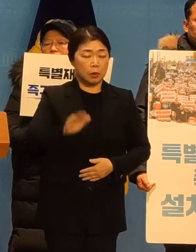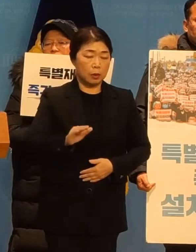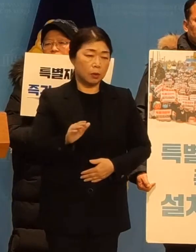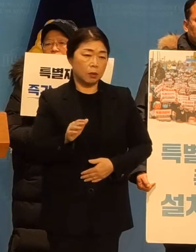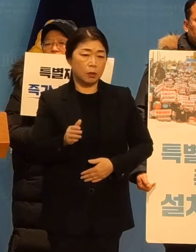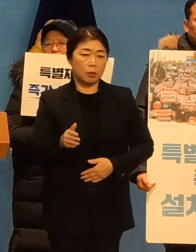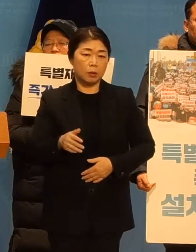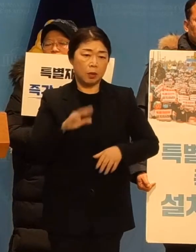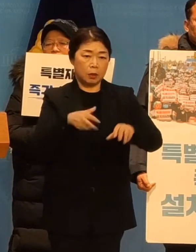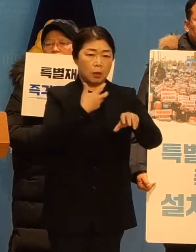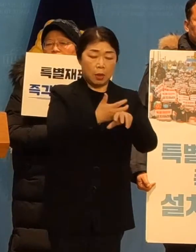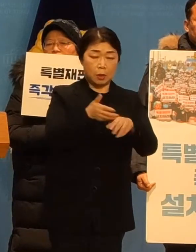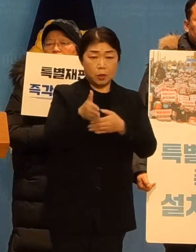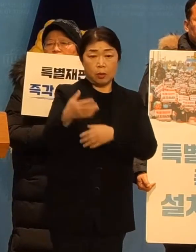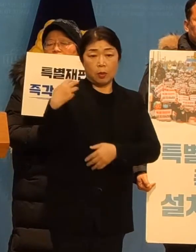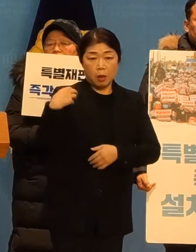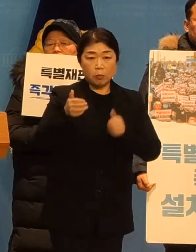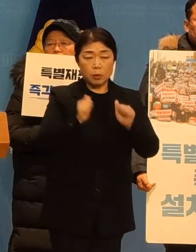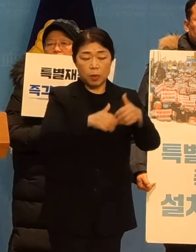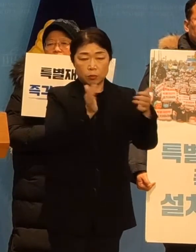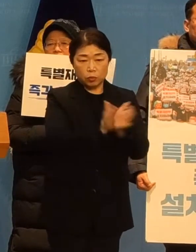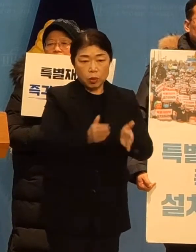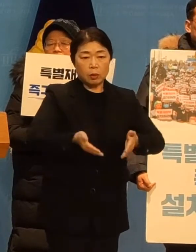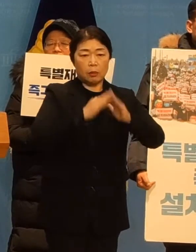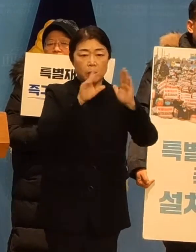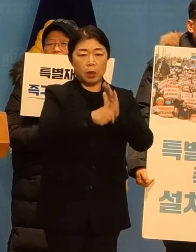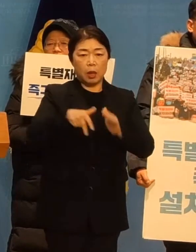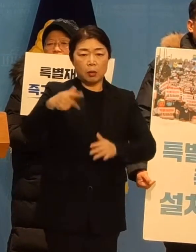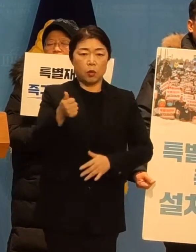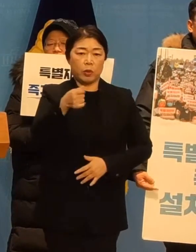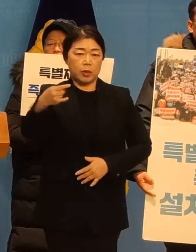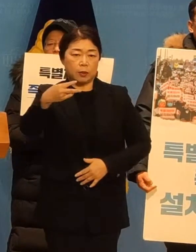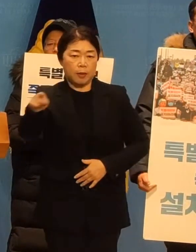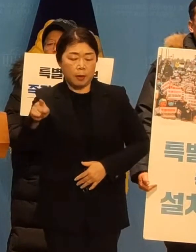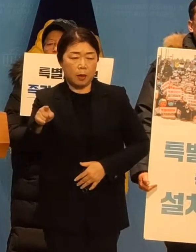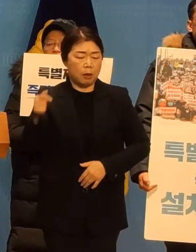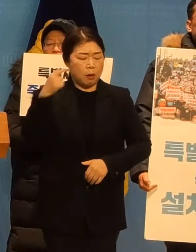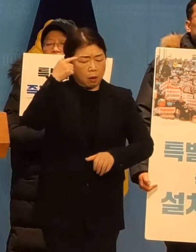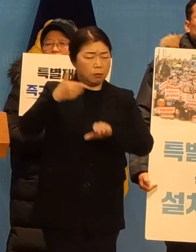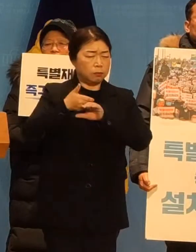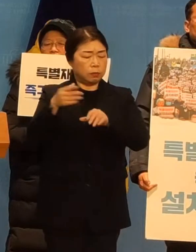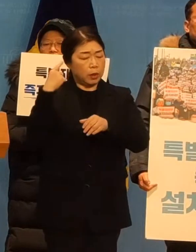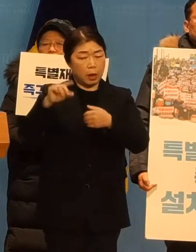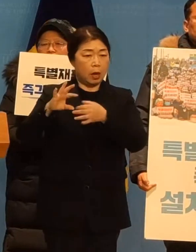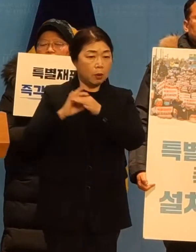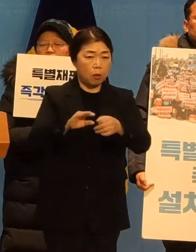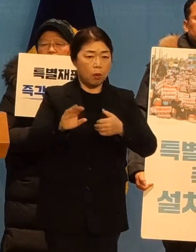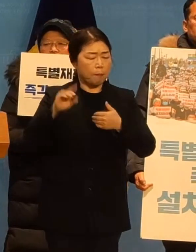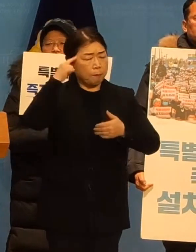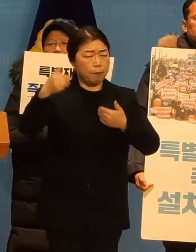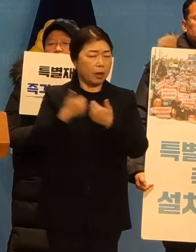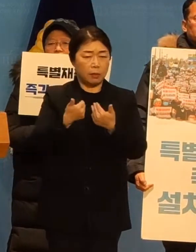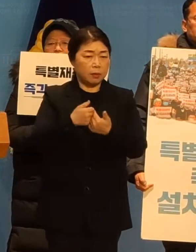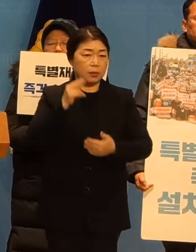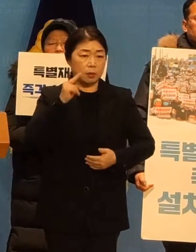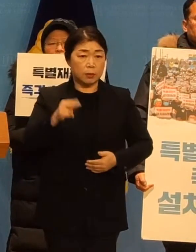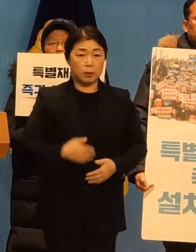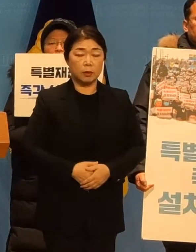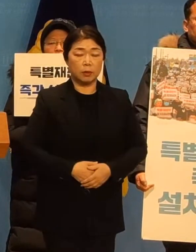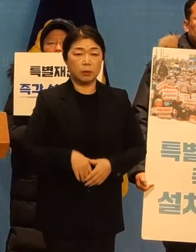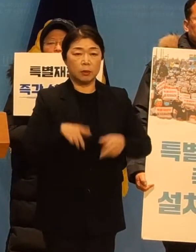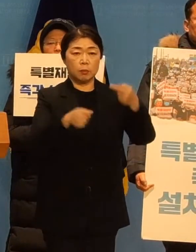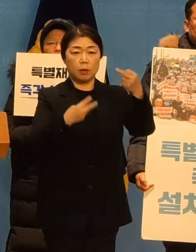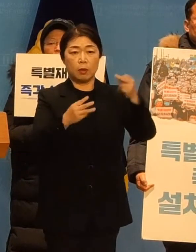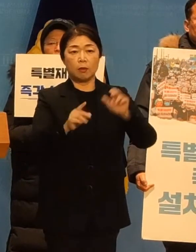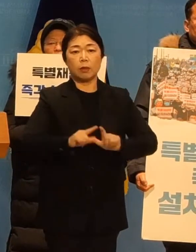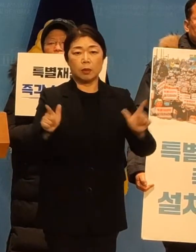전담 재판부 설치법 통과를 앞두고 조희대 사법부가 맹렬히 저항하고 있다. 지난 12월 3일 조희대가 이재명